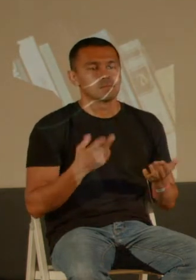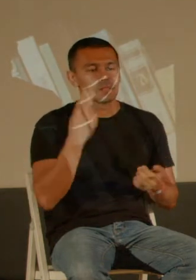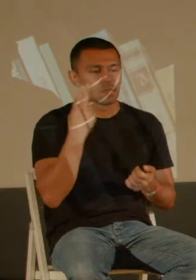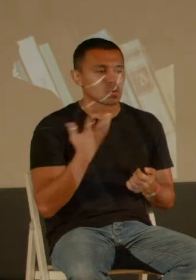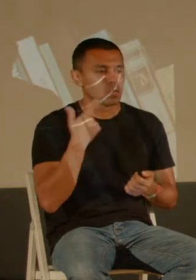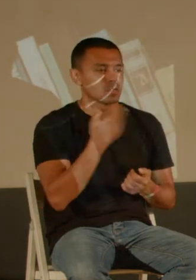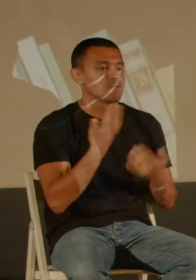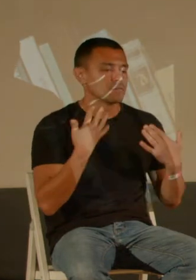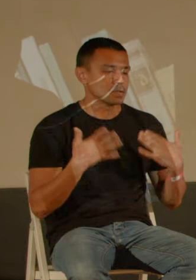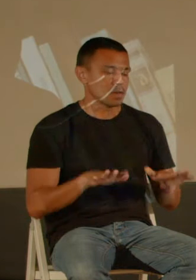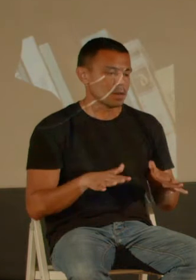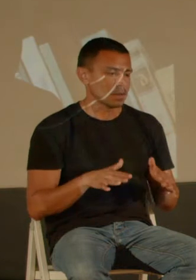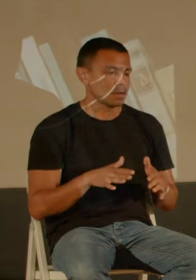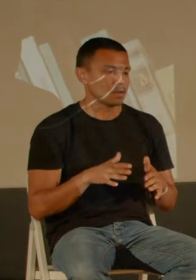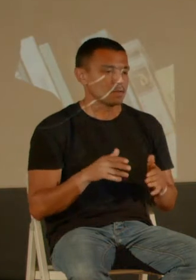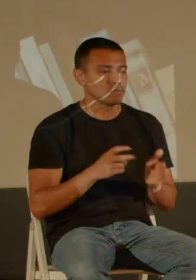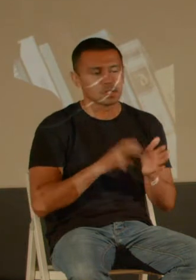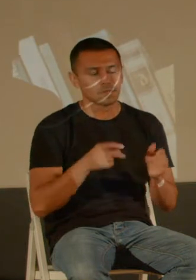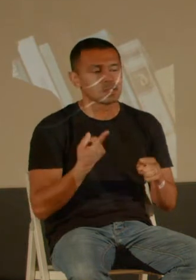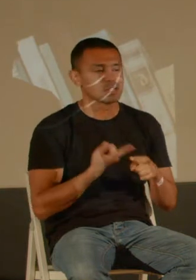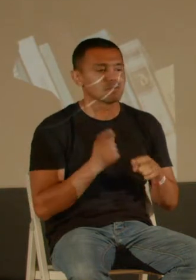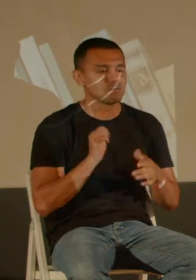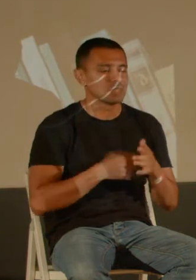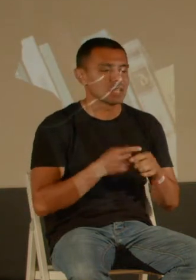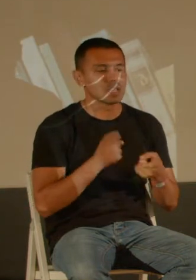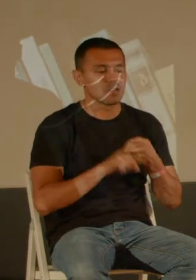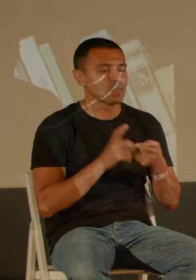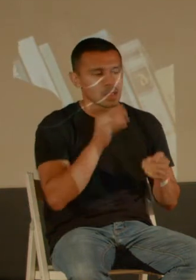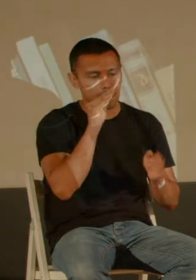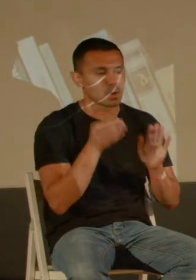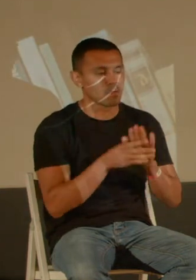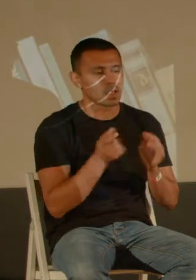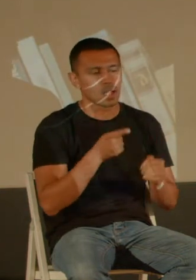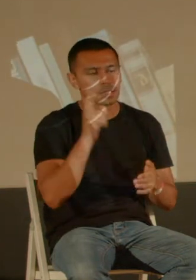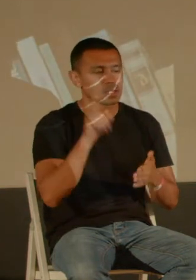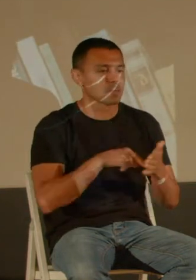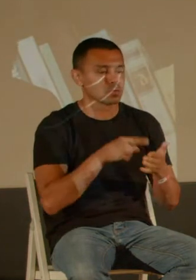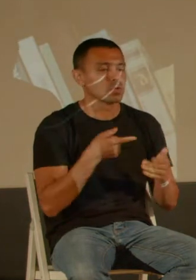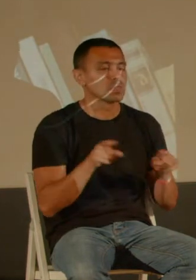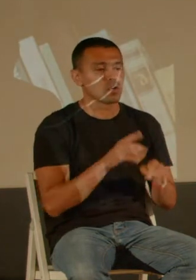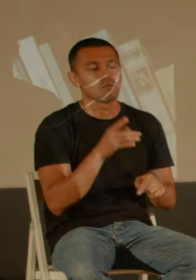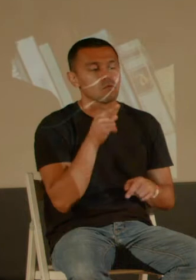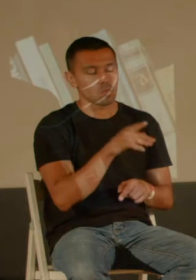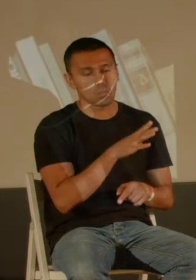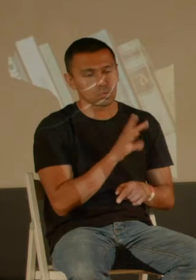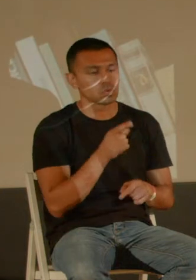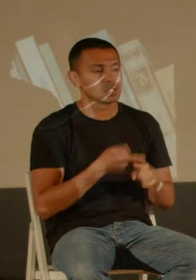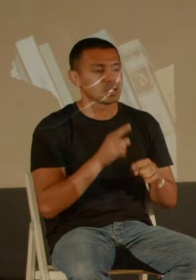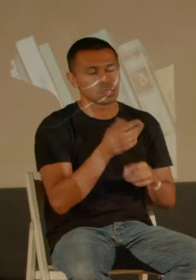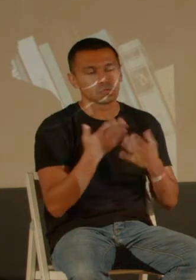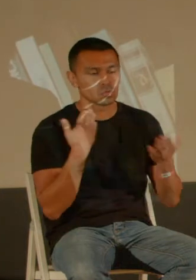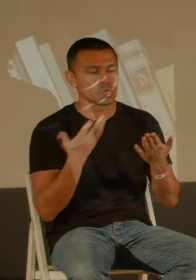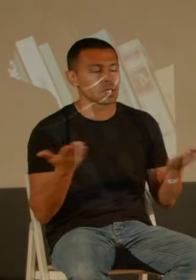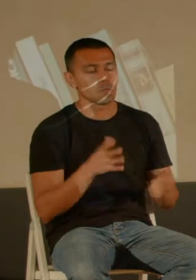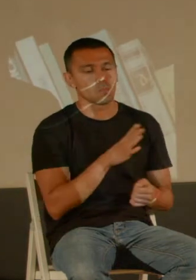Твереза, коли вона вже відійшла від цієї залежності, вона не приховує і не заперечує, що так воно було, чи що це ті